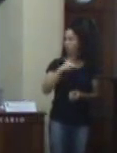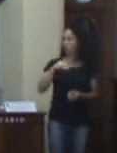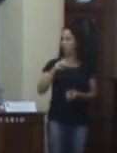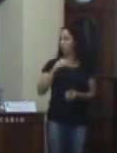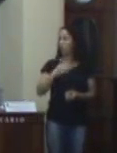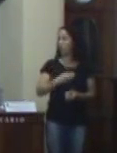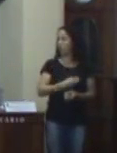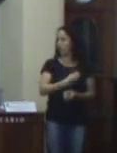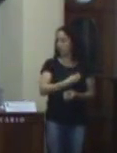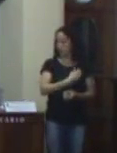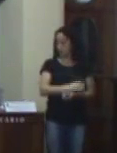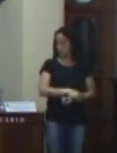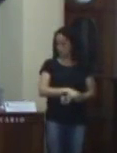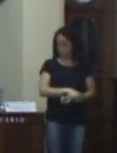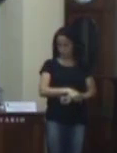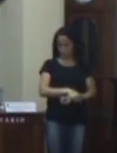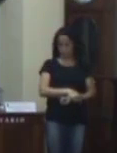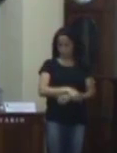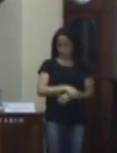Saúde, presente.